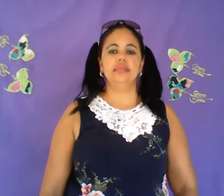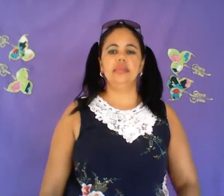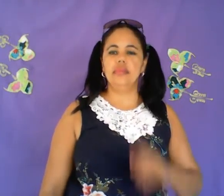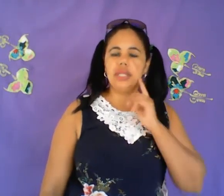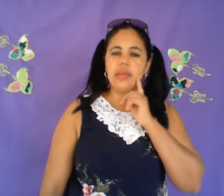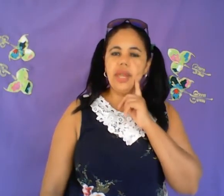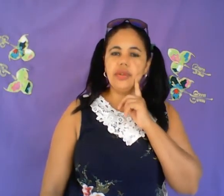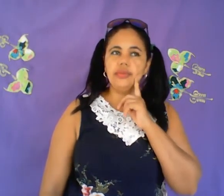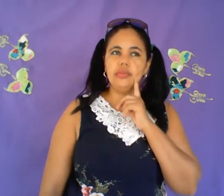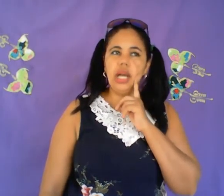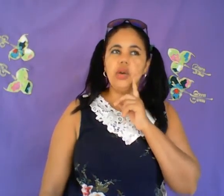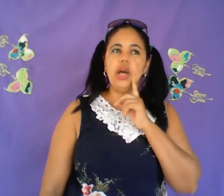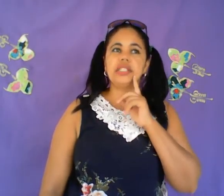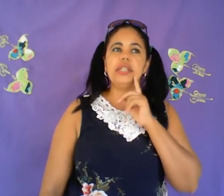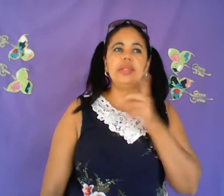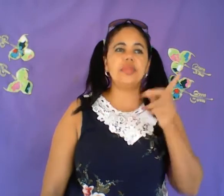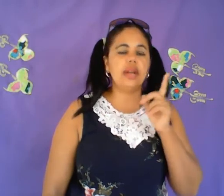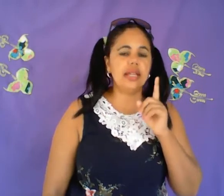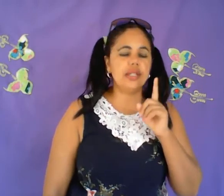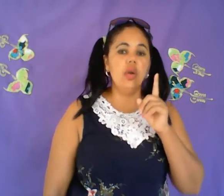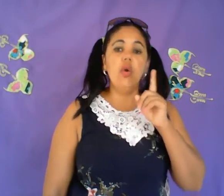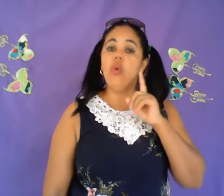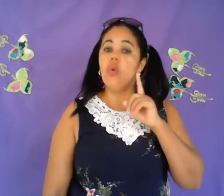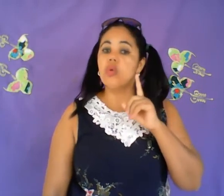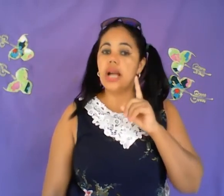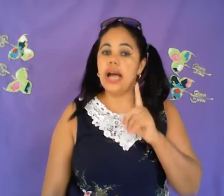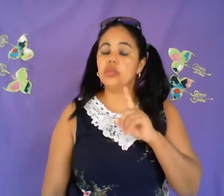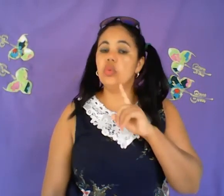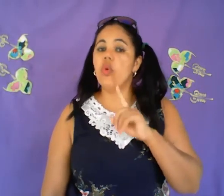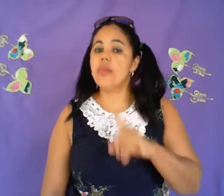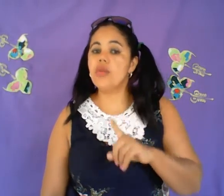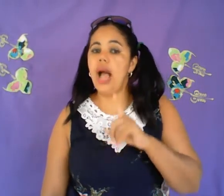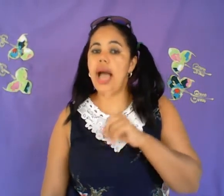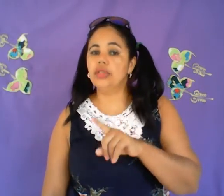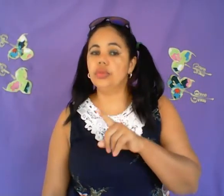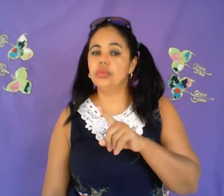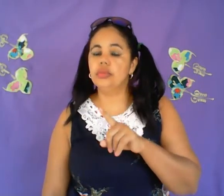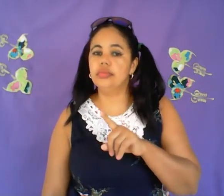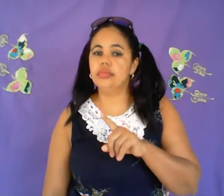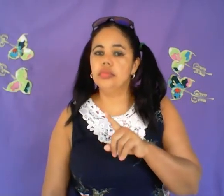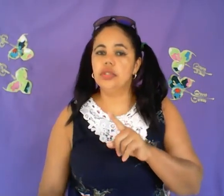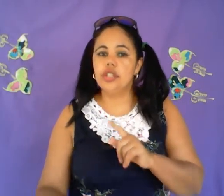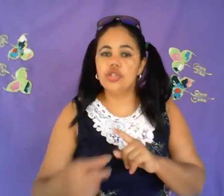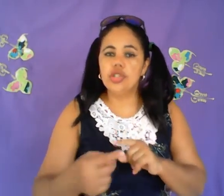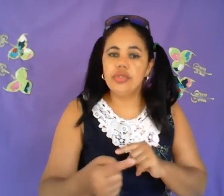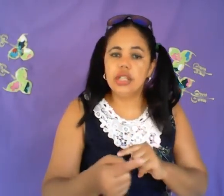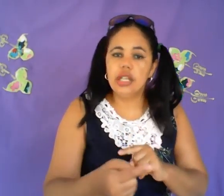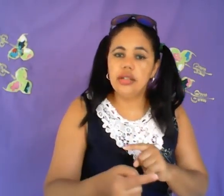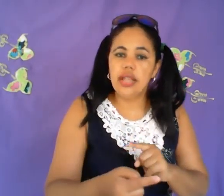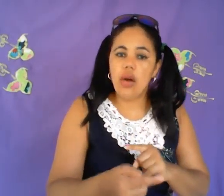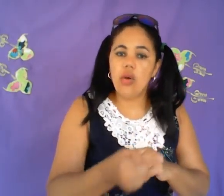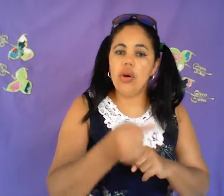Perceberam? Ó, a simples frase. O gato comeu o rato. Eu tive que, na ordem,